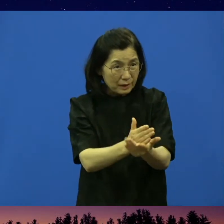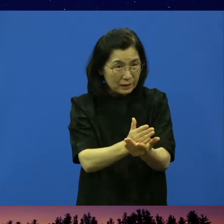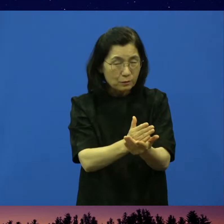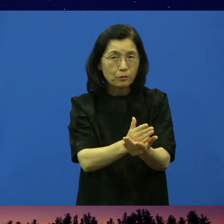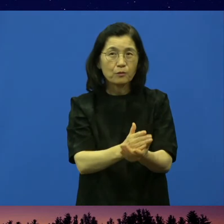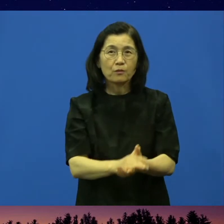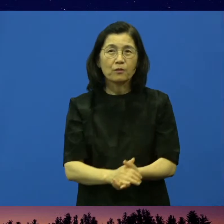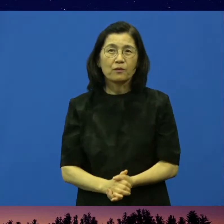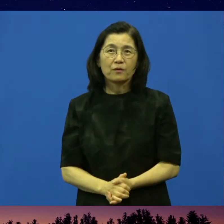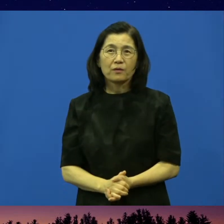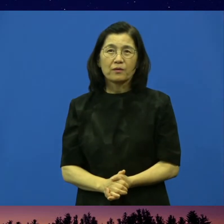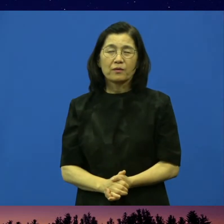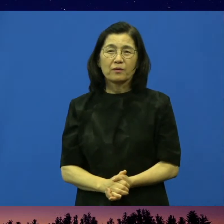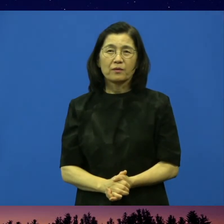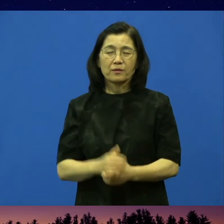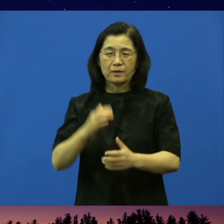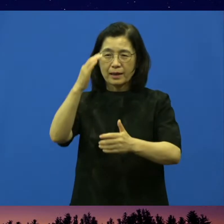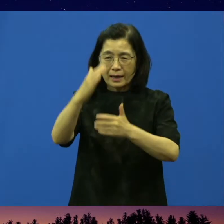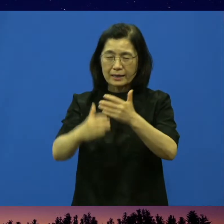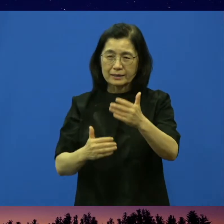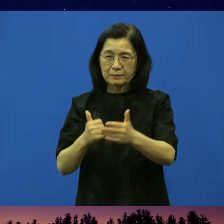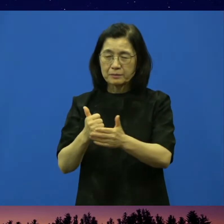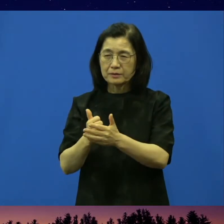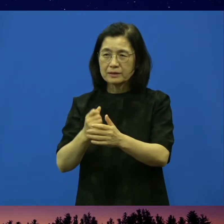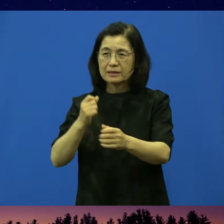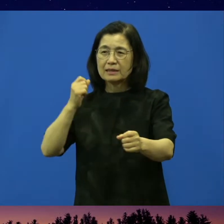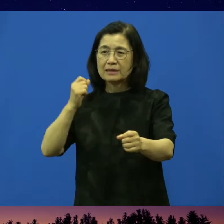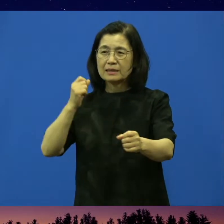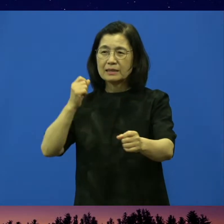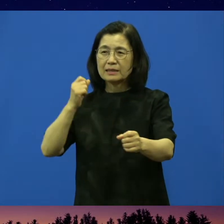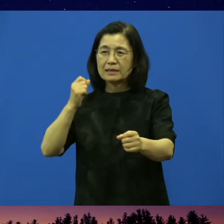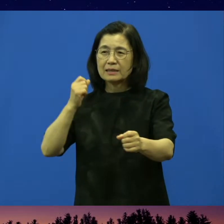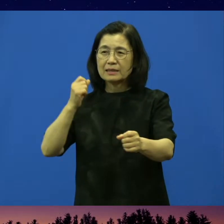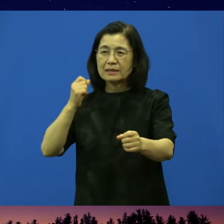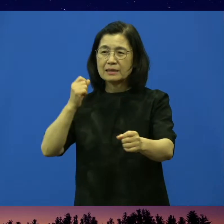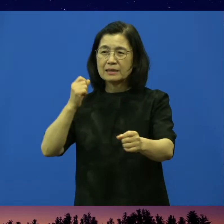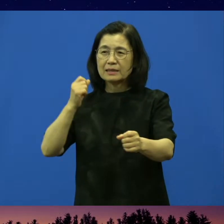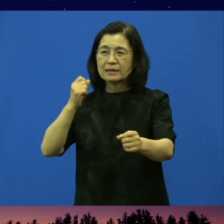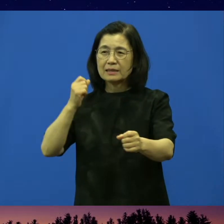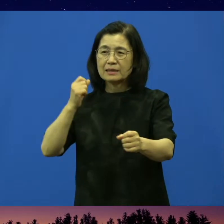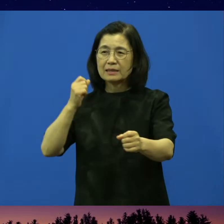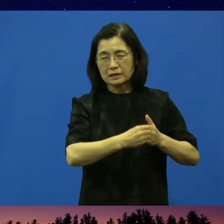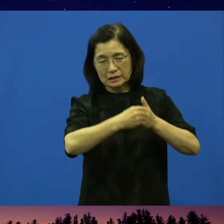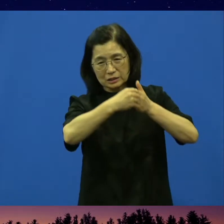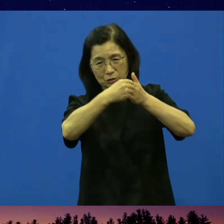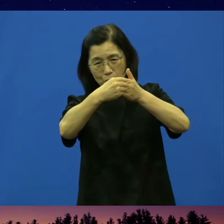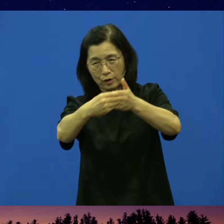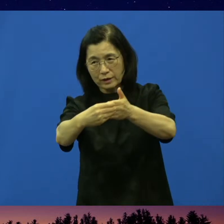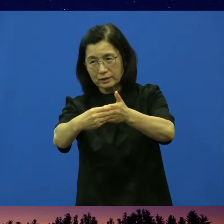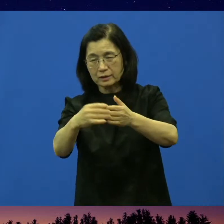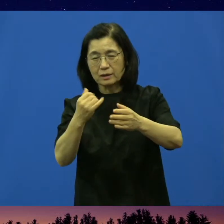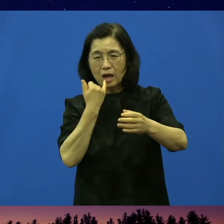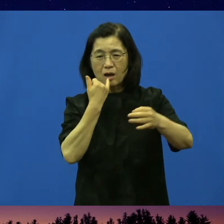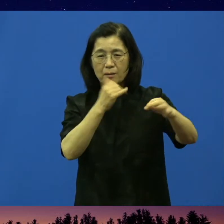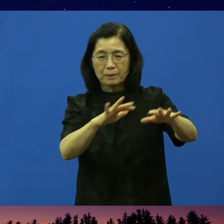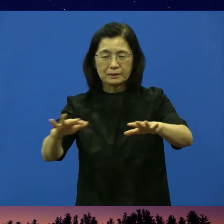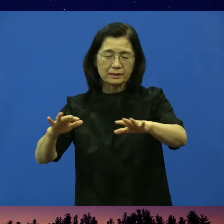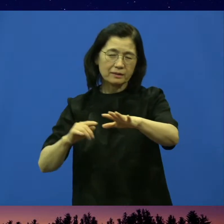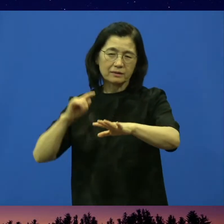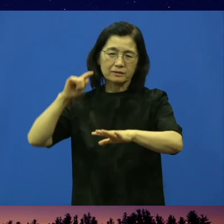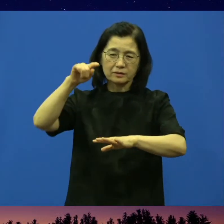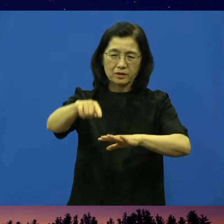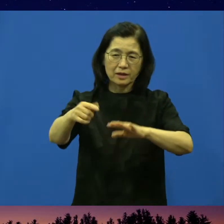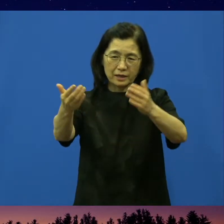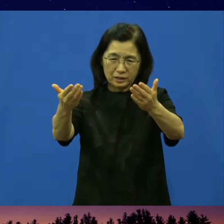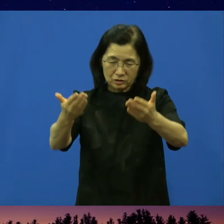이미 홍해를 건너게 하셨어요. 오늘 이 밤에 오신 여러분들은 다 홍해를 건너신 분들이에요. 그